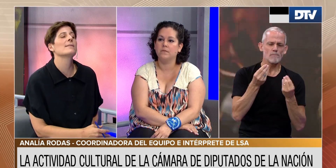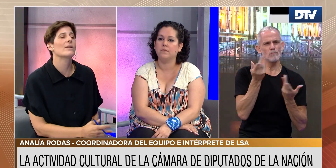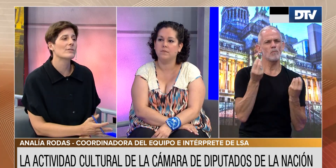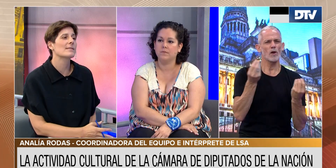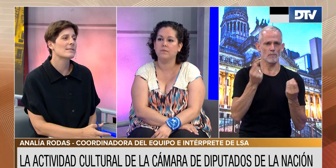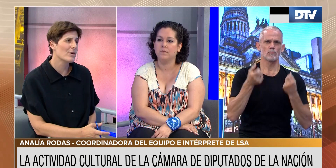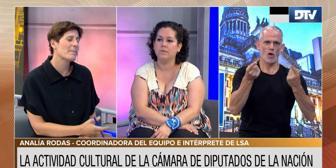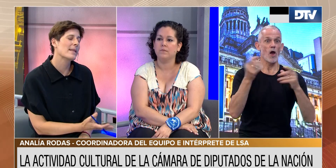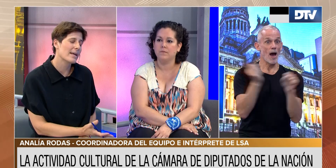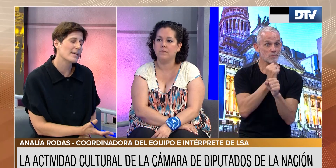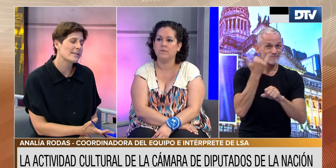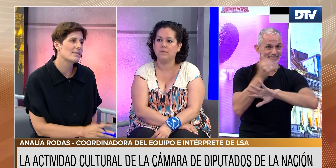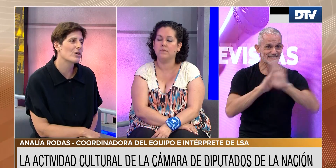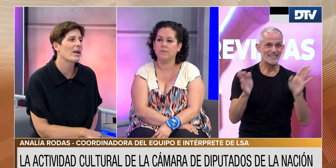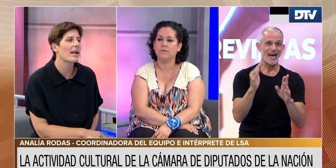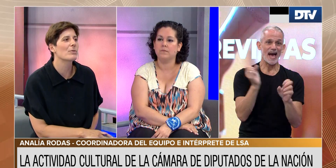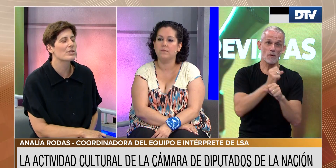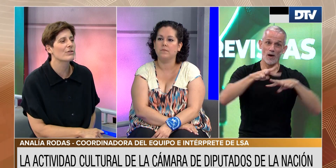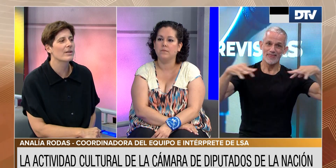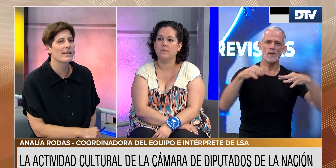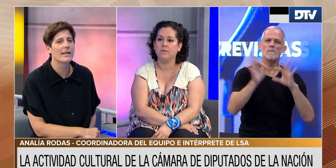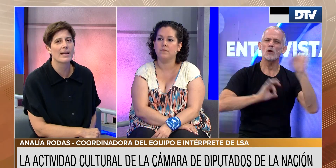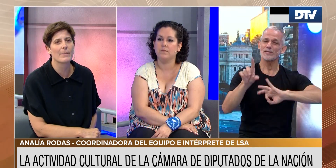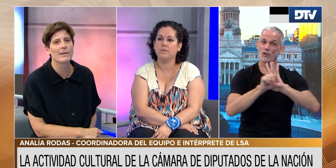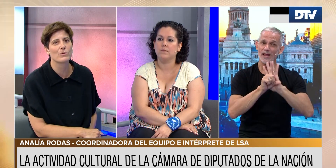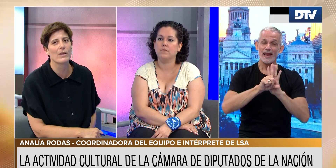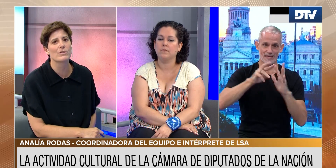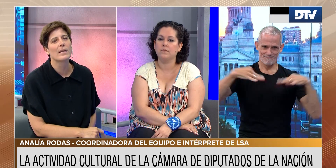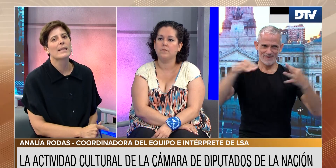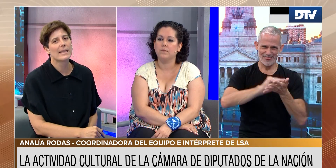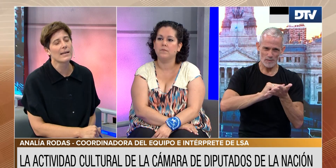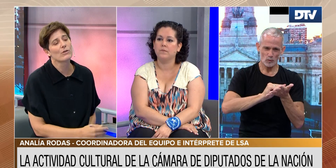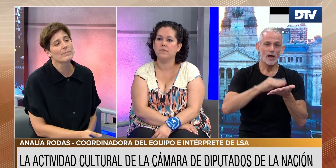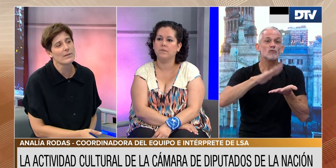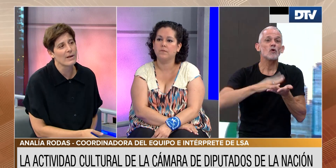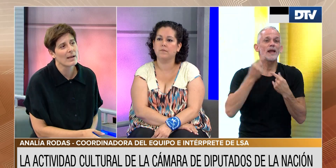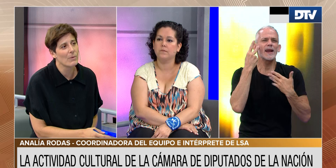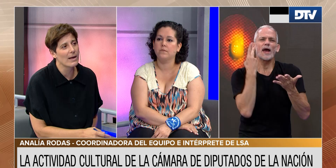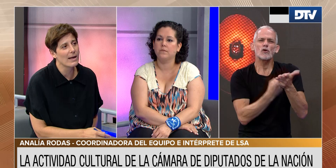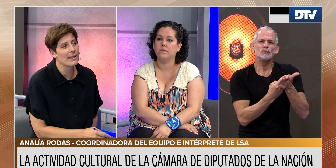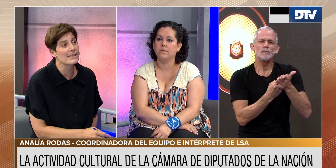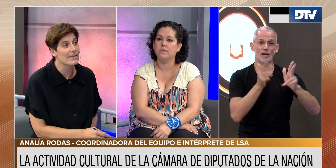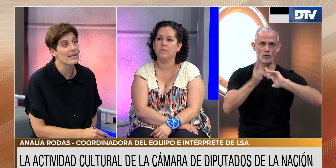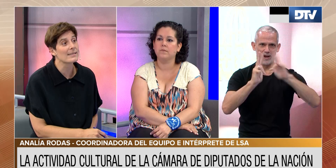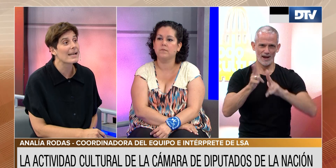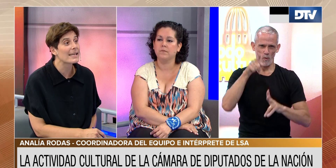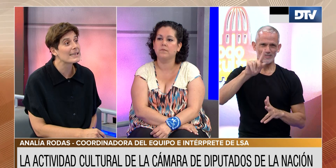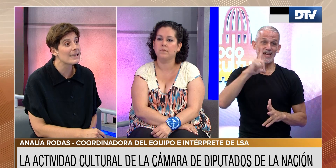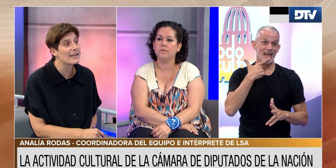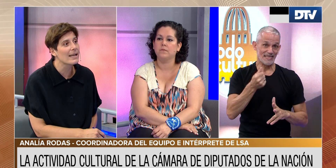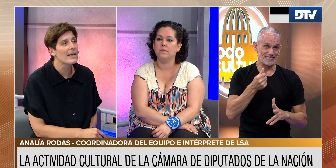pública, porque se le dio sanción, media sanción al proyecto de ley aquí en la Cámara de Diputados de reconocimiento a la lengua de